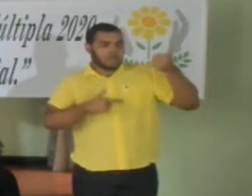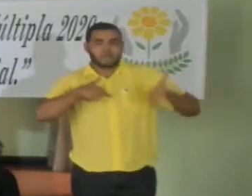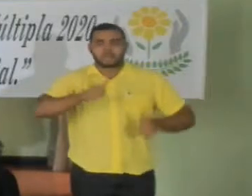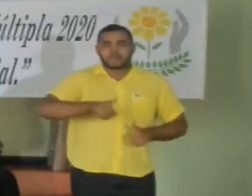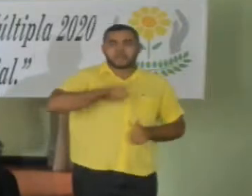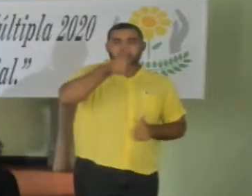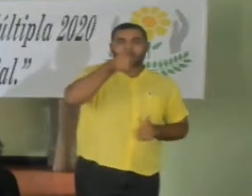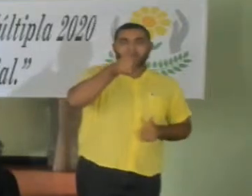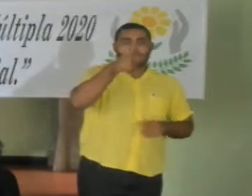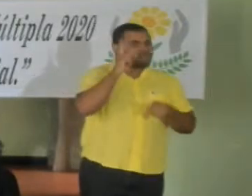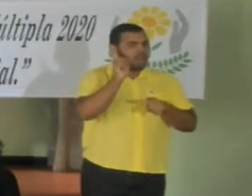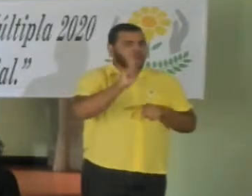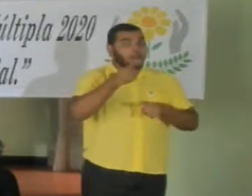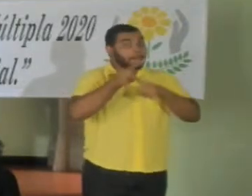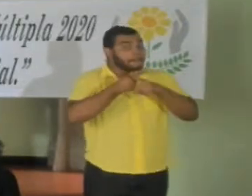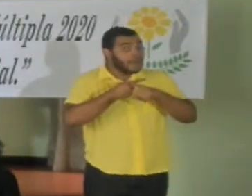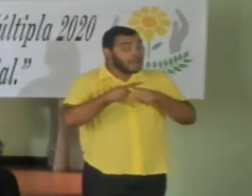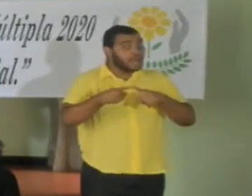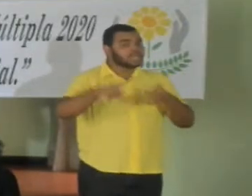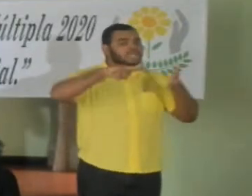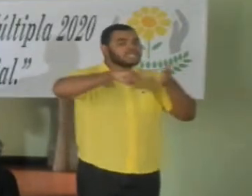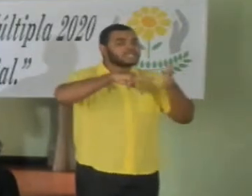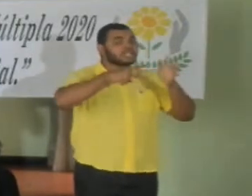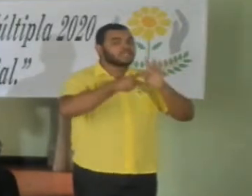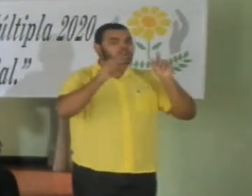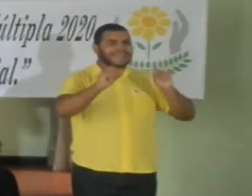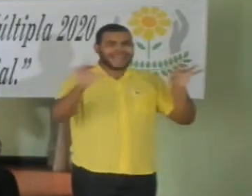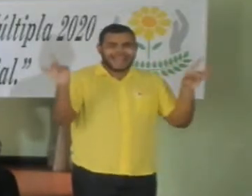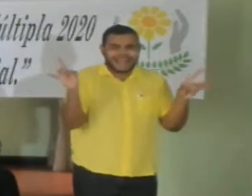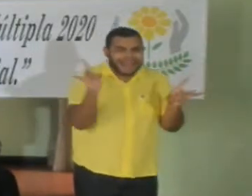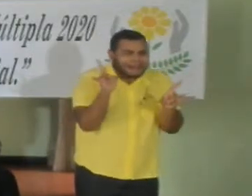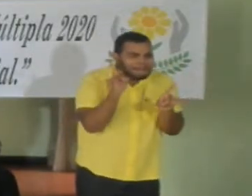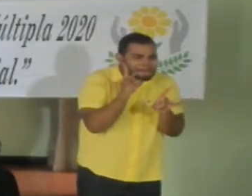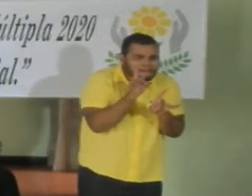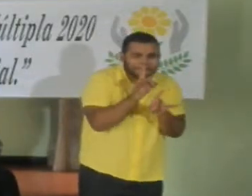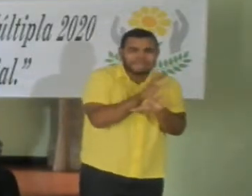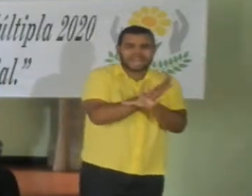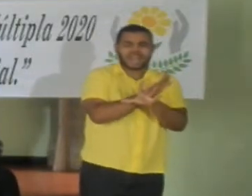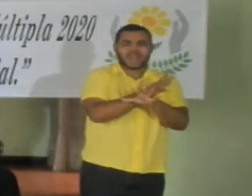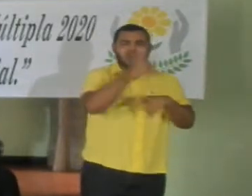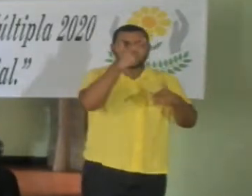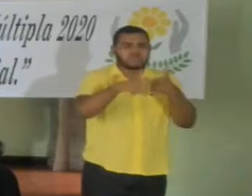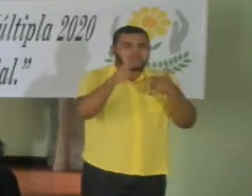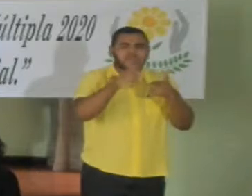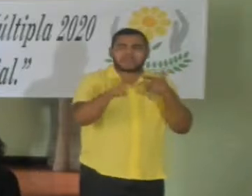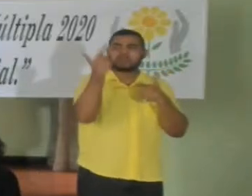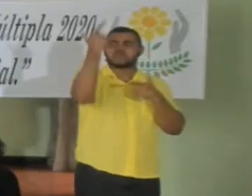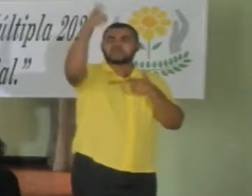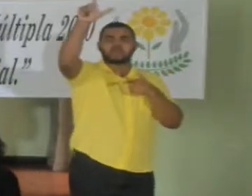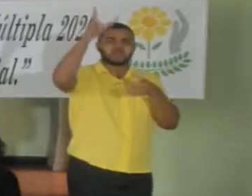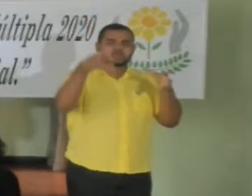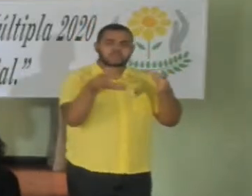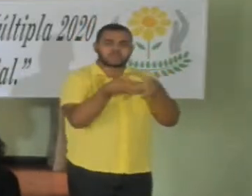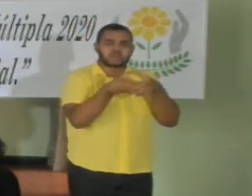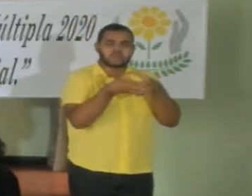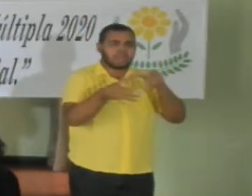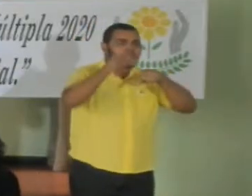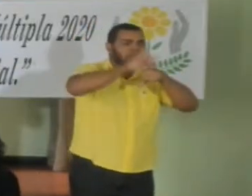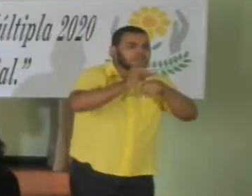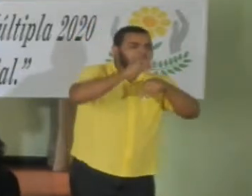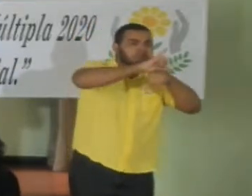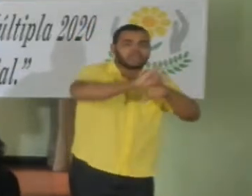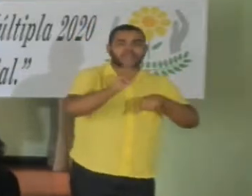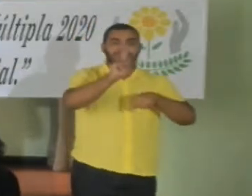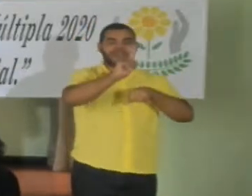grupo, mas sim acabar com as vantagens de outros grupos, para que não